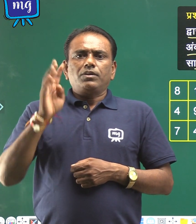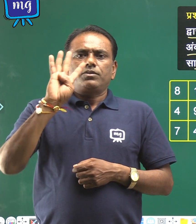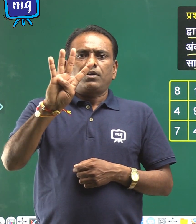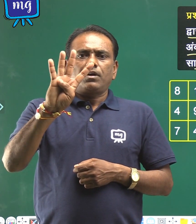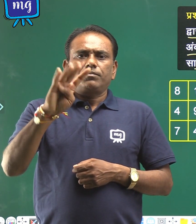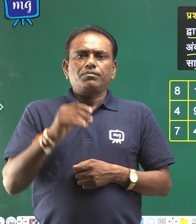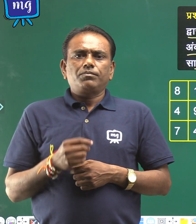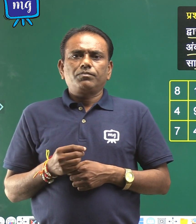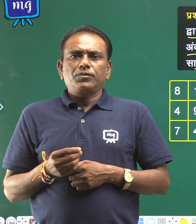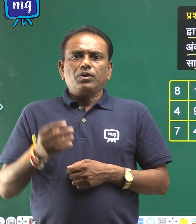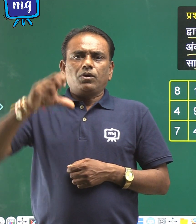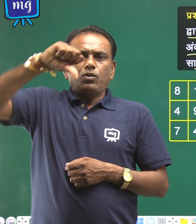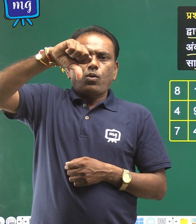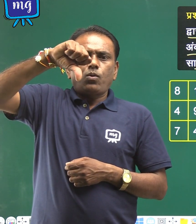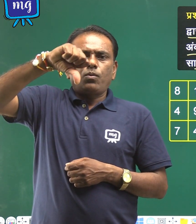4, 9,